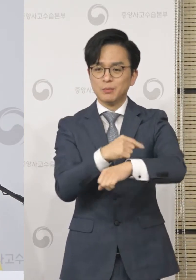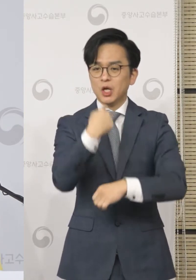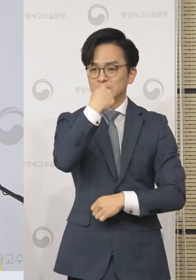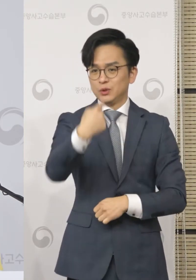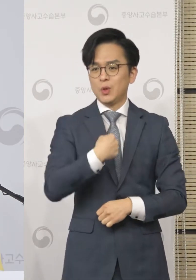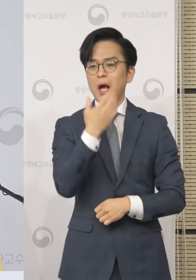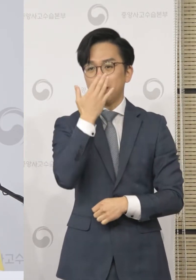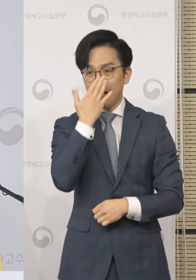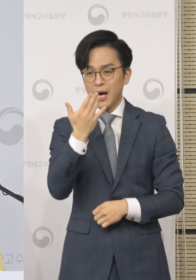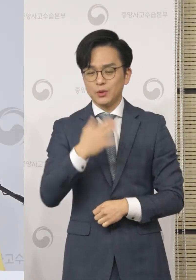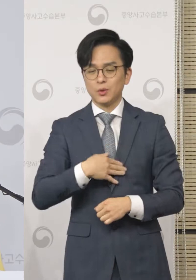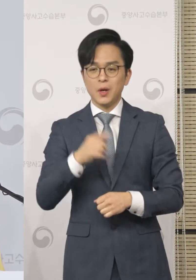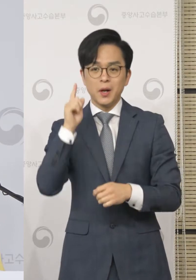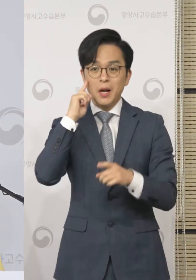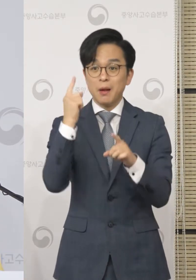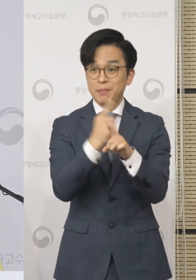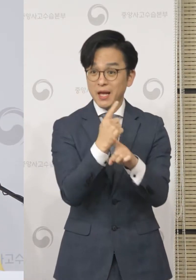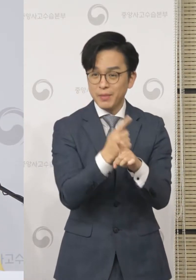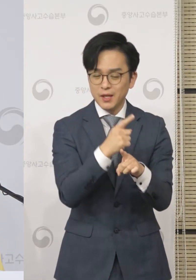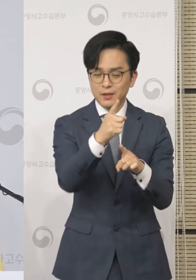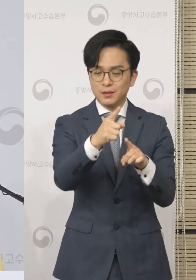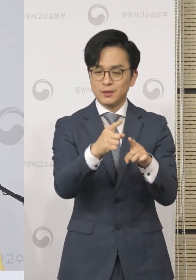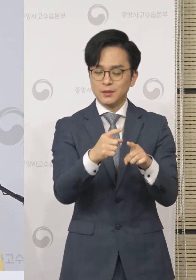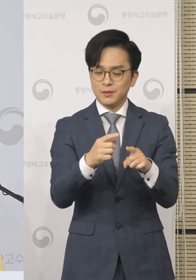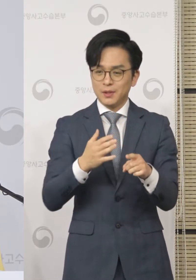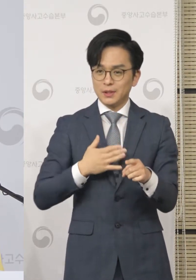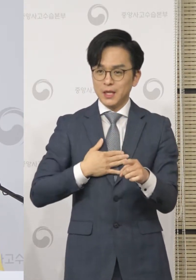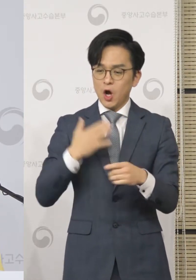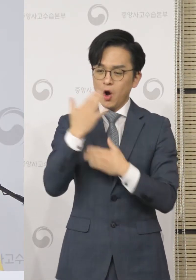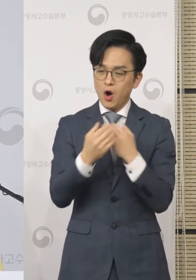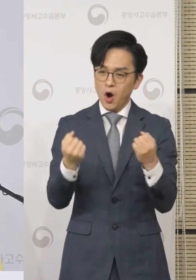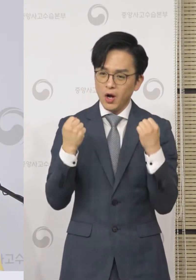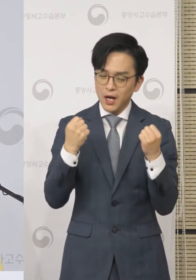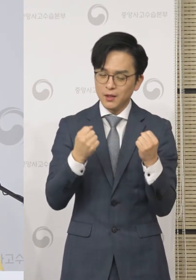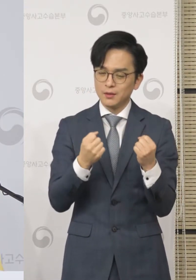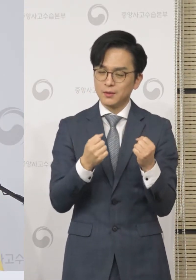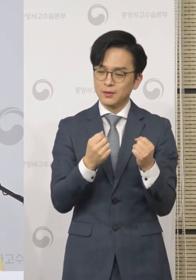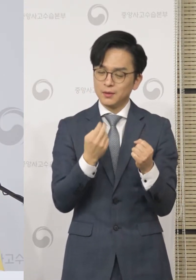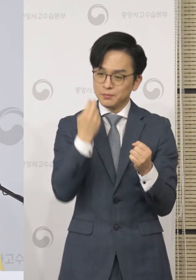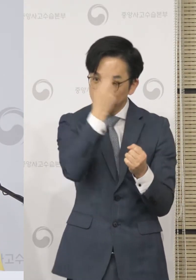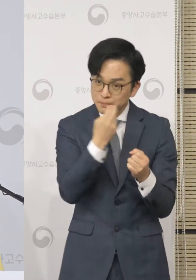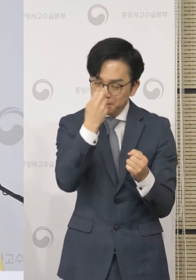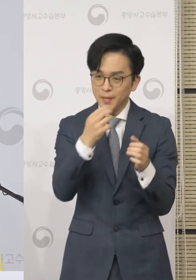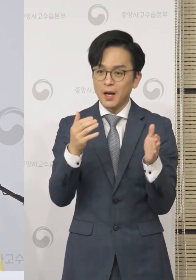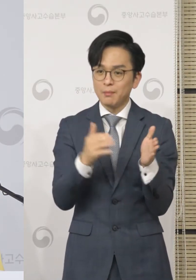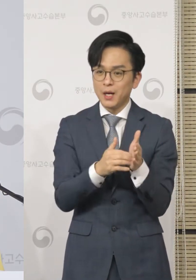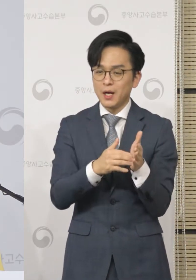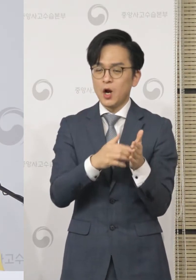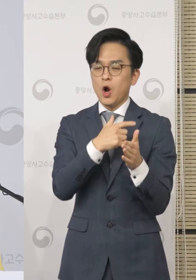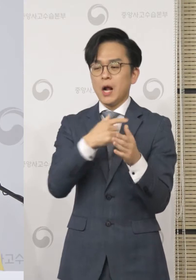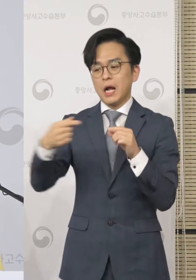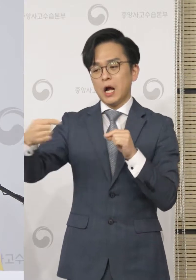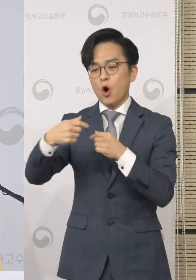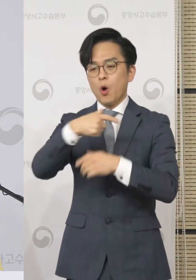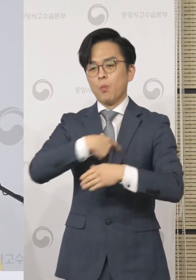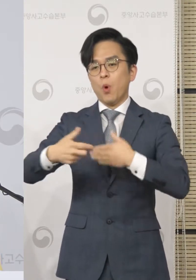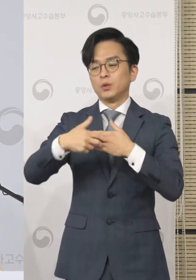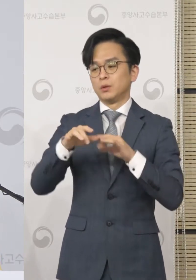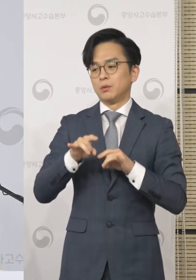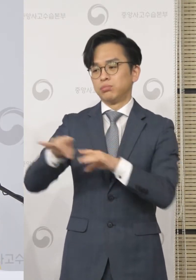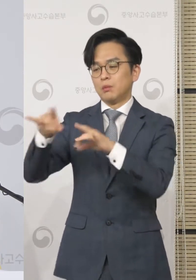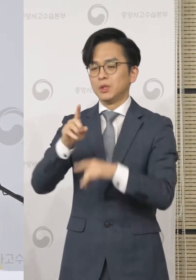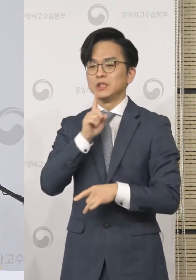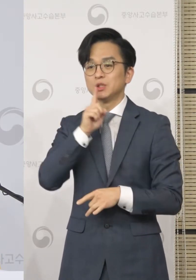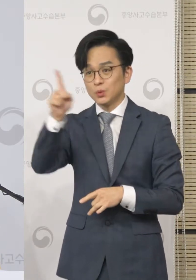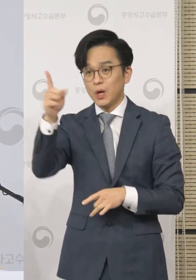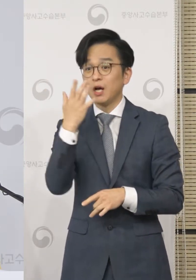되며 자가진단 결과를 관할 보건소와 질병관리본부로 제출하는 일일 자가진단 기능이 탑재되어